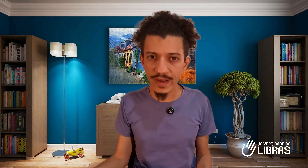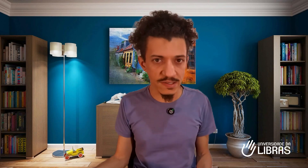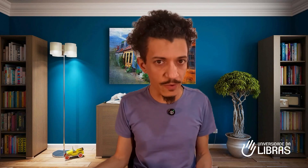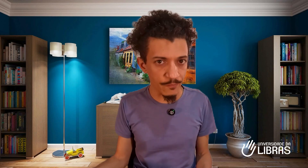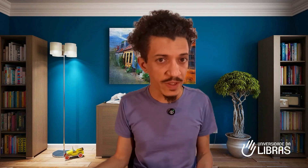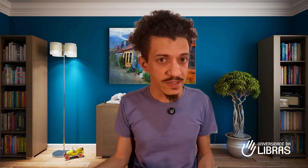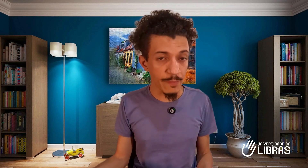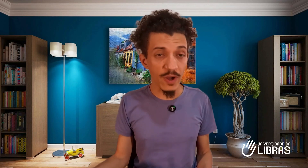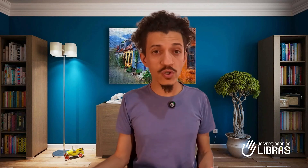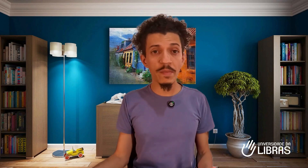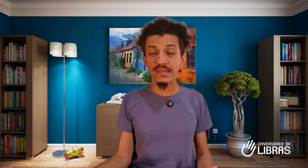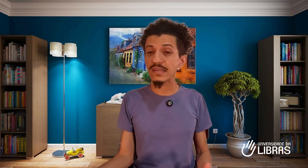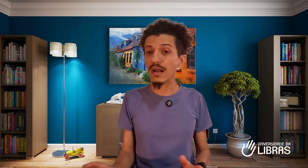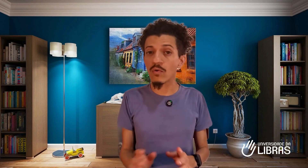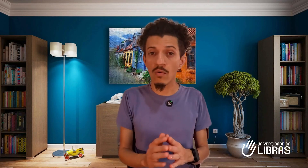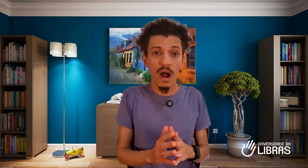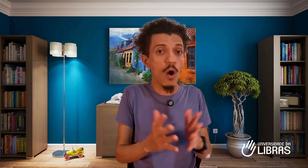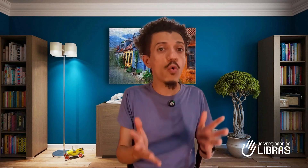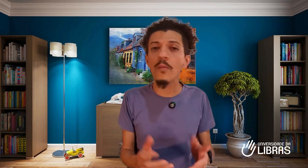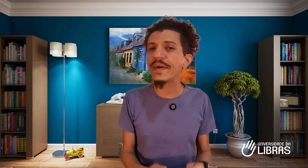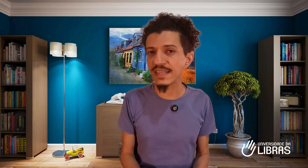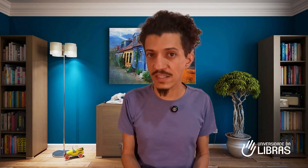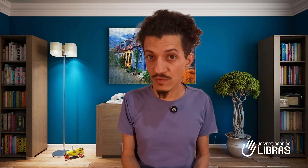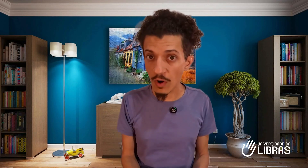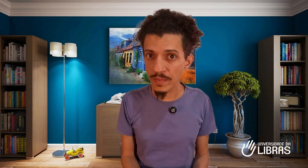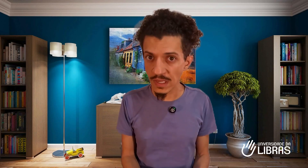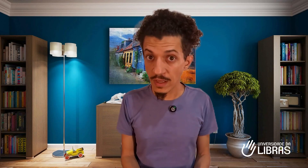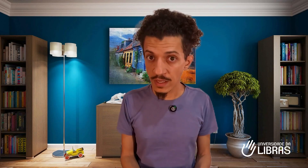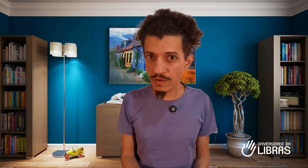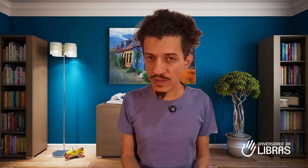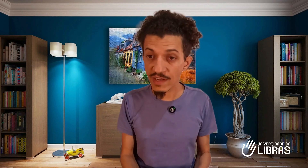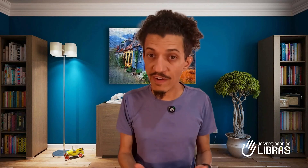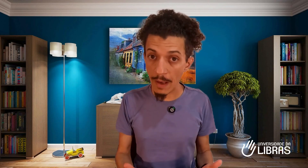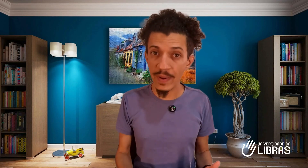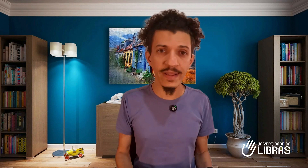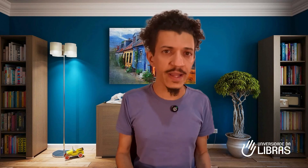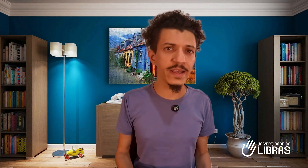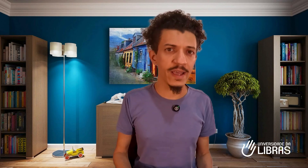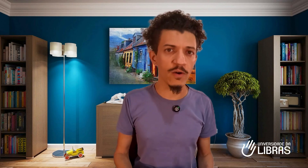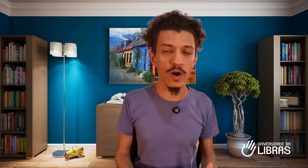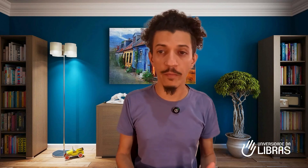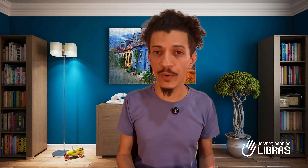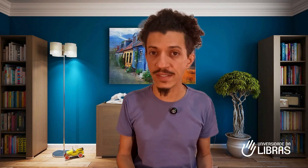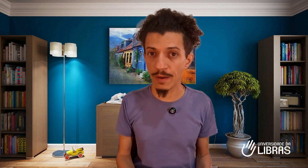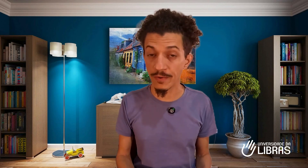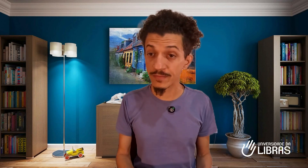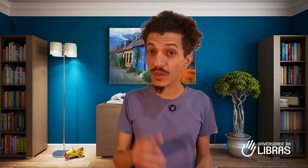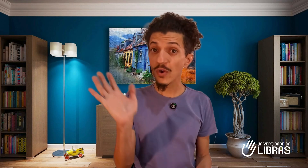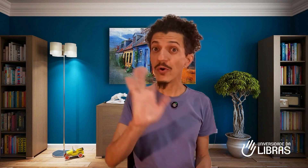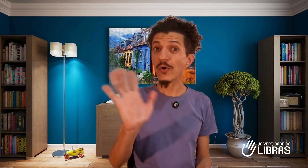comunicação? Você pode começar com alguma dessas formas que você vai aprender aqui agora. Por exemplo,